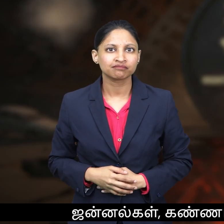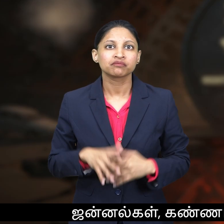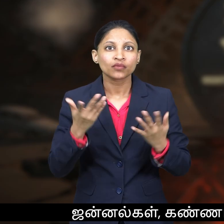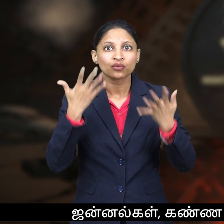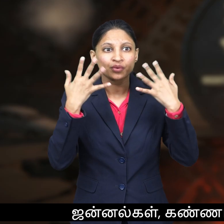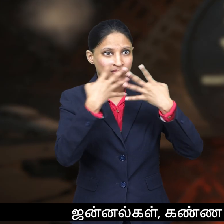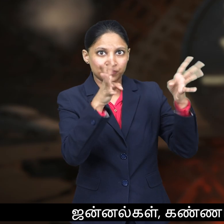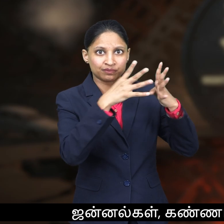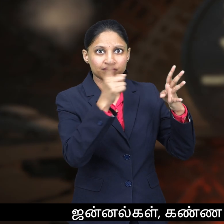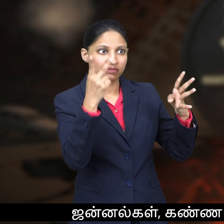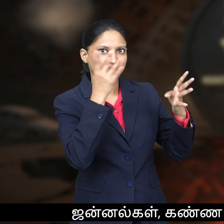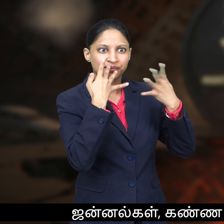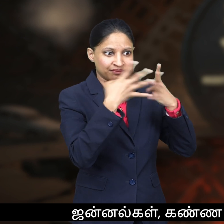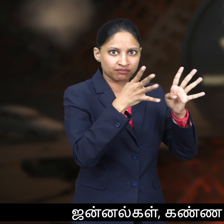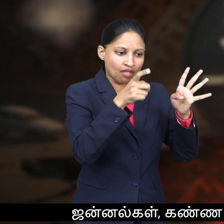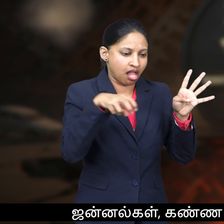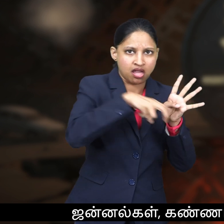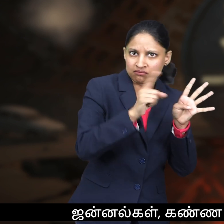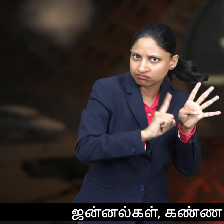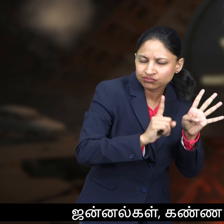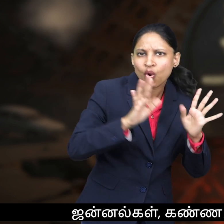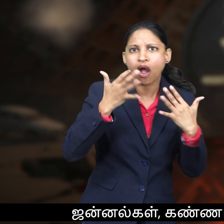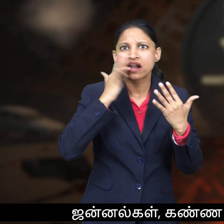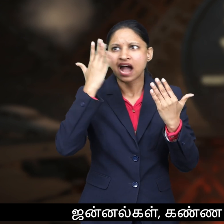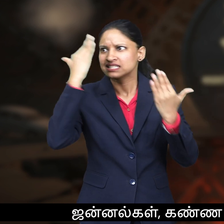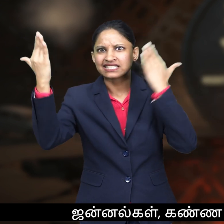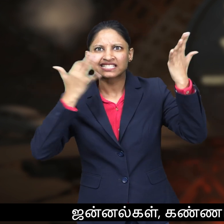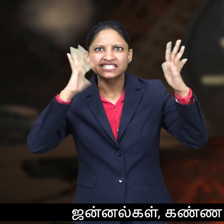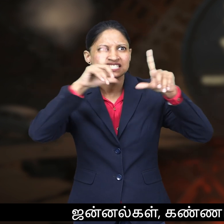வைக்கவும். ஜன்னல்கள், கண்ணாடிகளிடமிருந்து விலகி இருங்கள்.